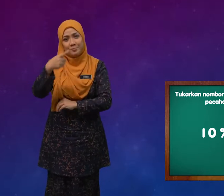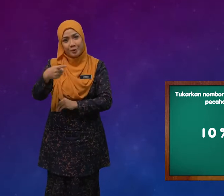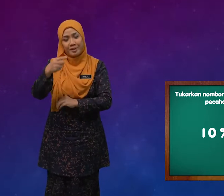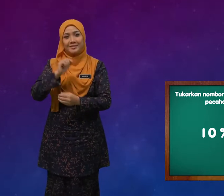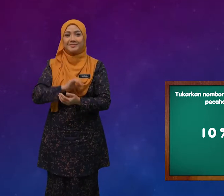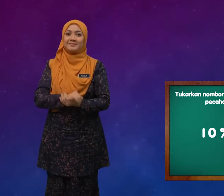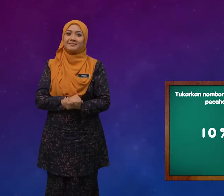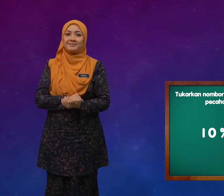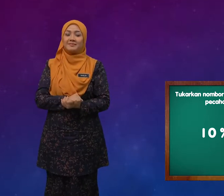penyebut.